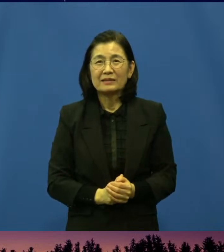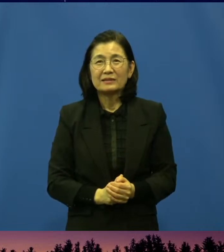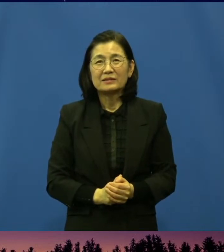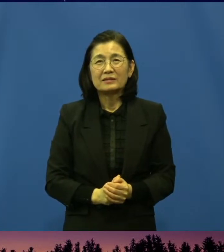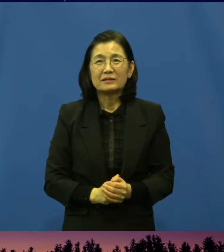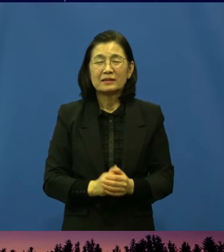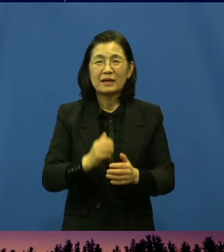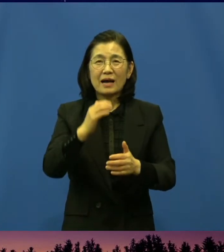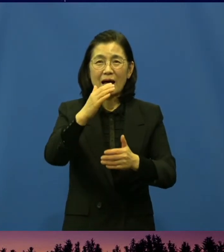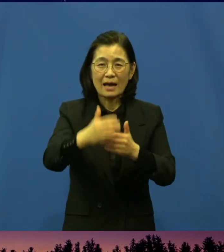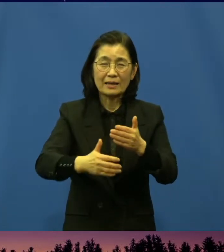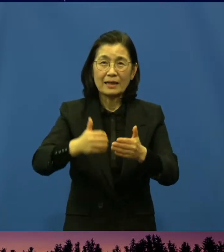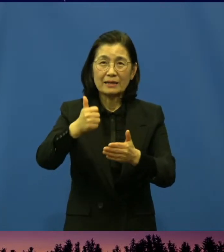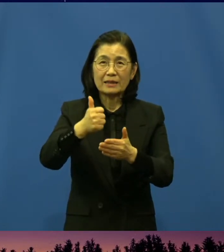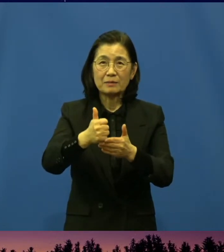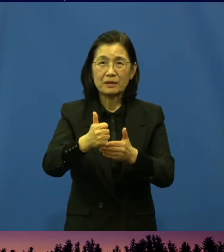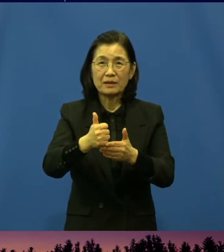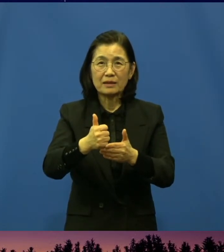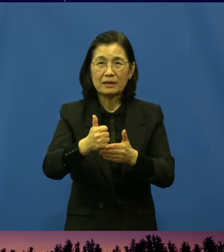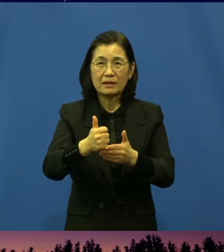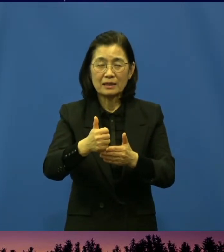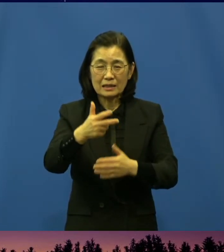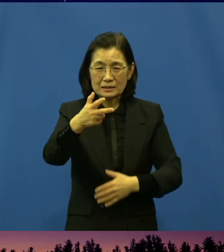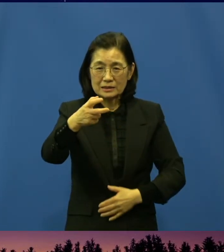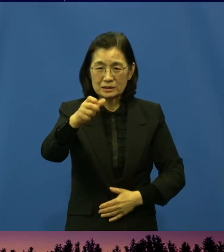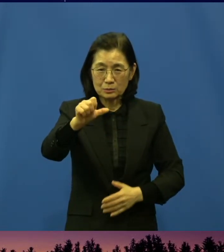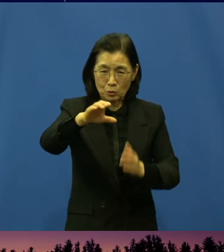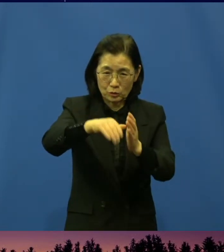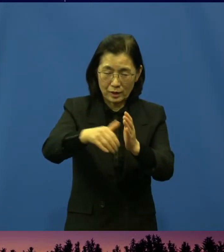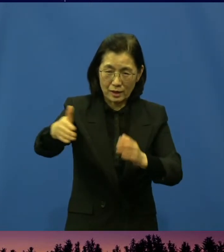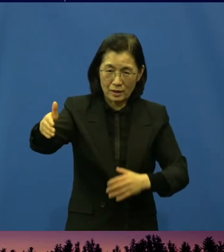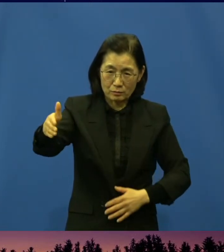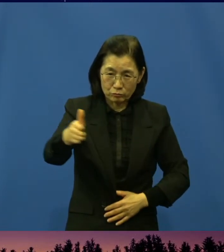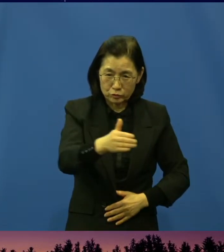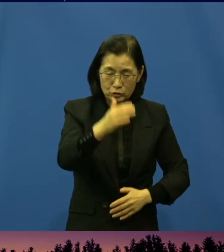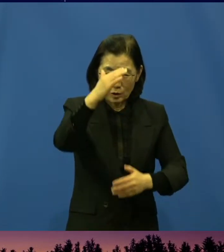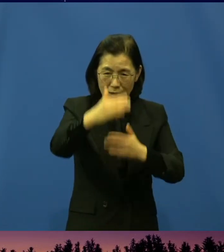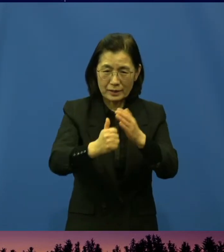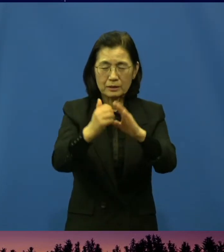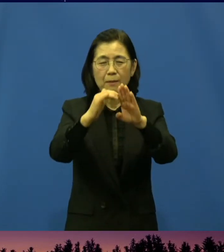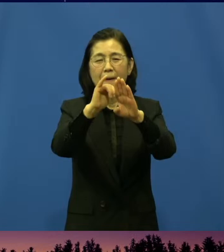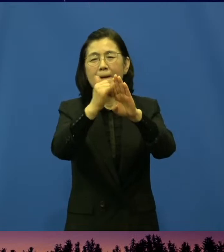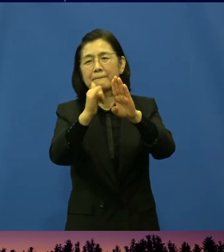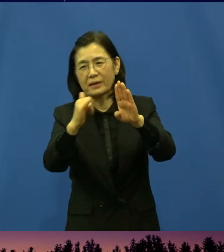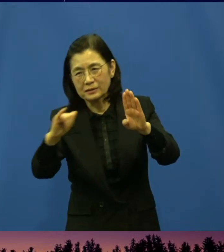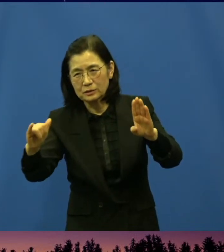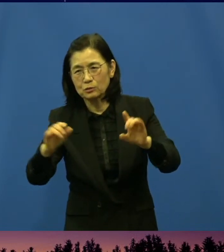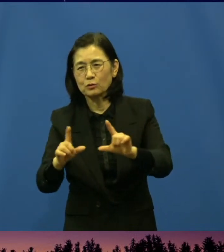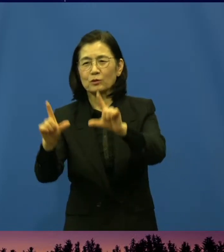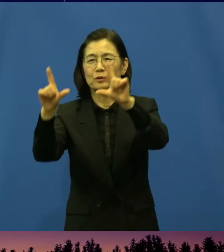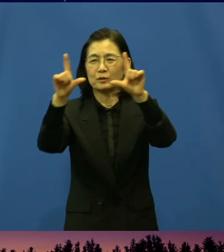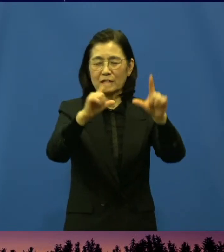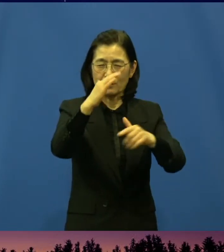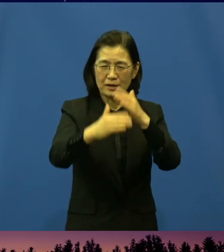하나님의 그때로부터 아브라함은 하나님과의 관계를 맺고 하나님의 백성으로서 살아가고 하나님의 인도를 받는 거예요.